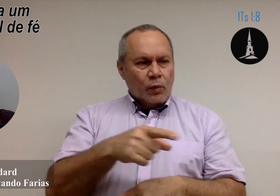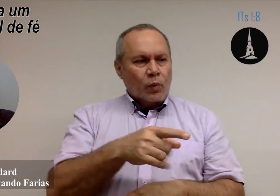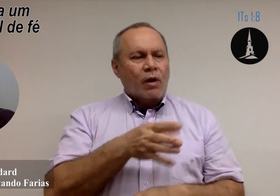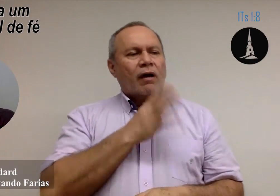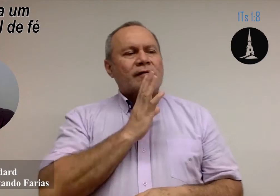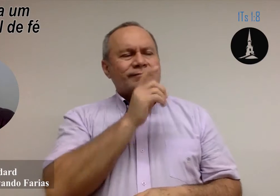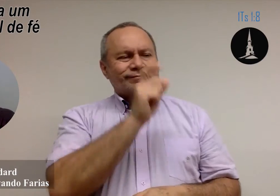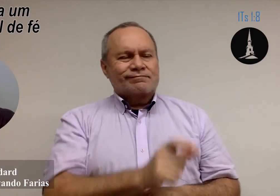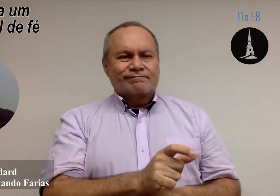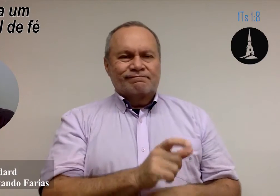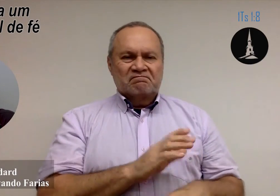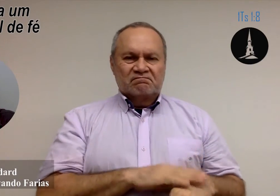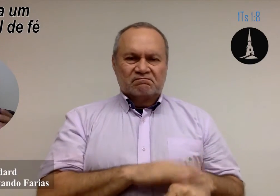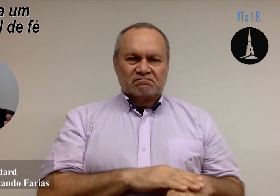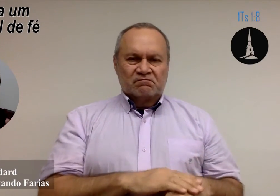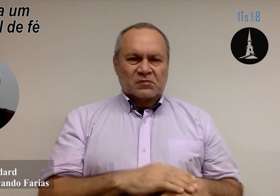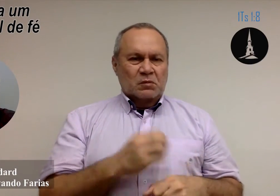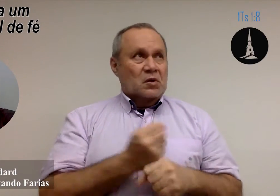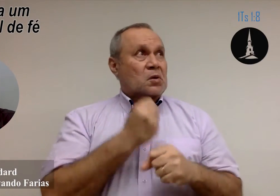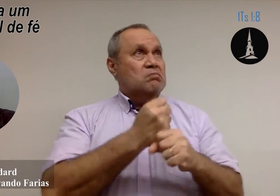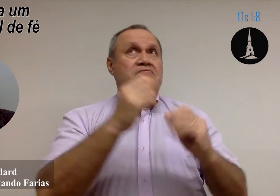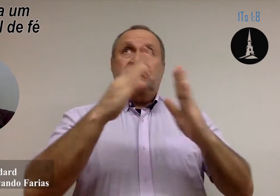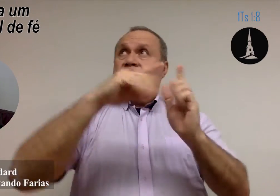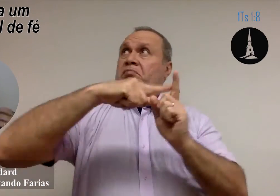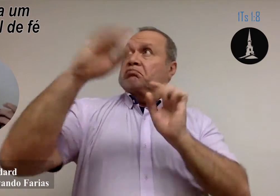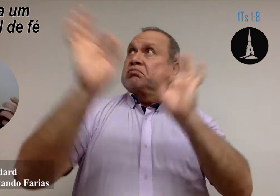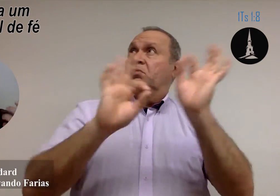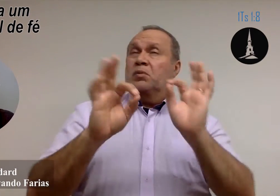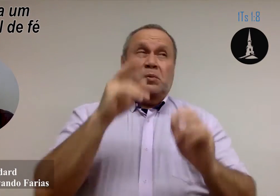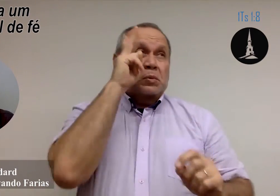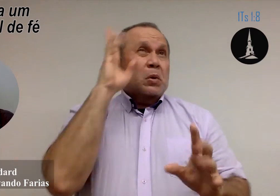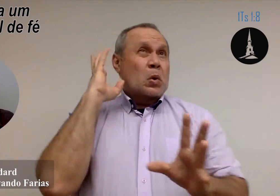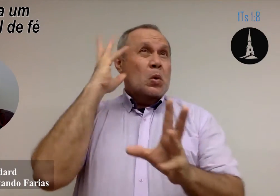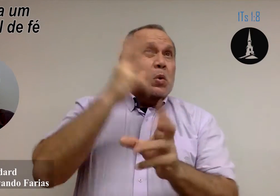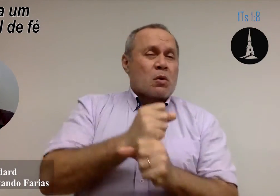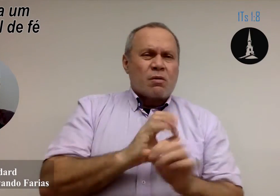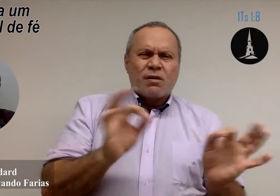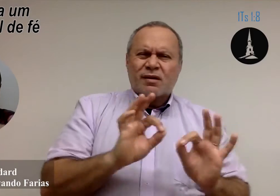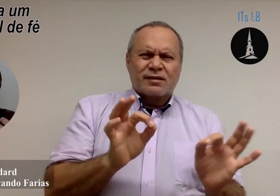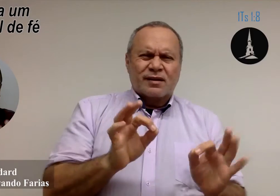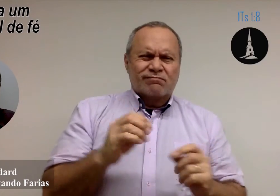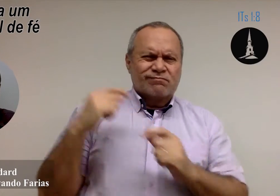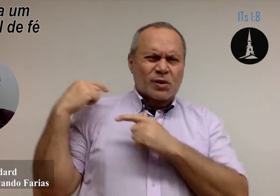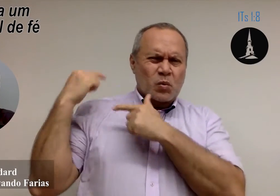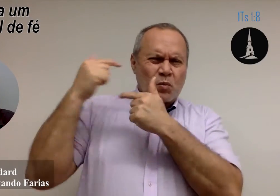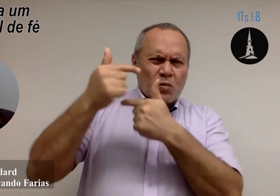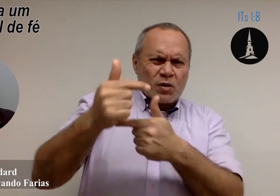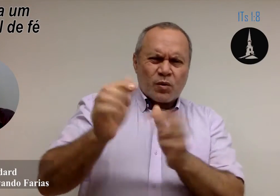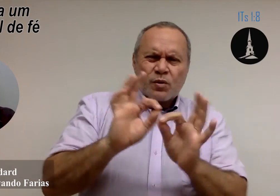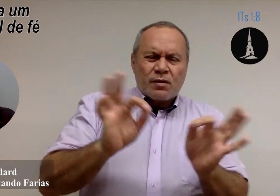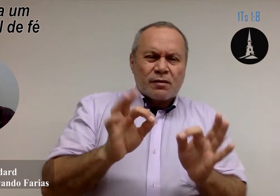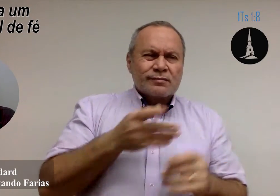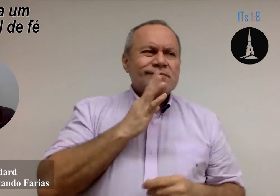conhecida não por causa do seu patrimônio, por causa da sua história, por causa da sua tradição, ela